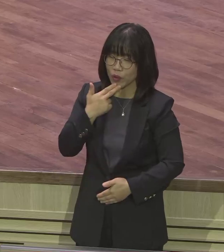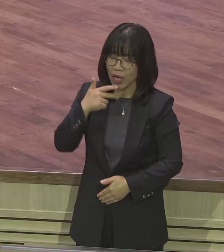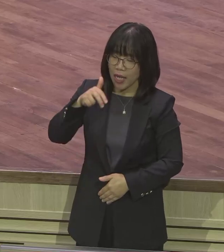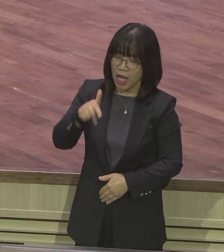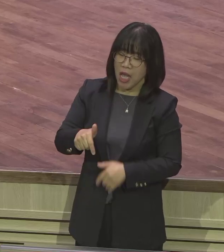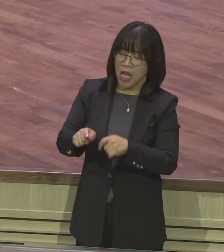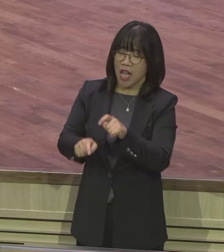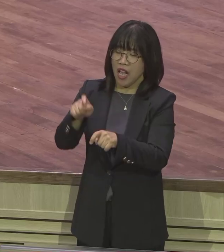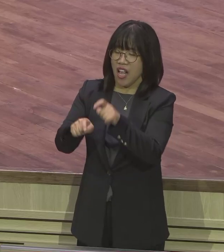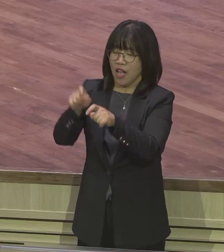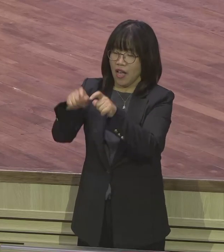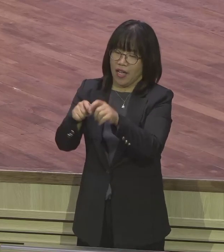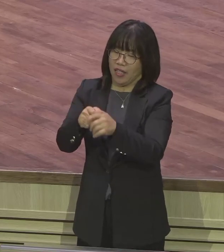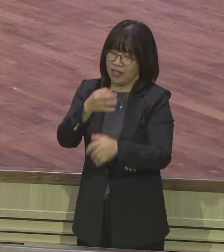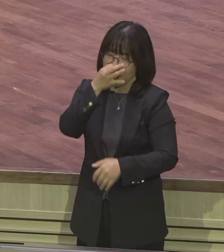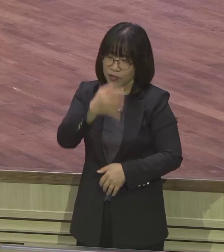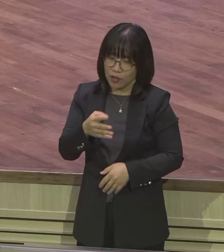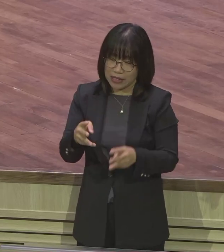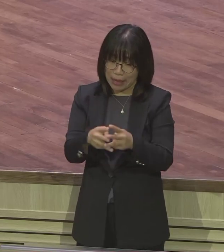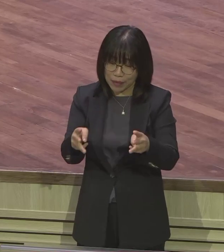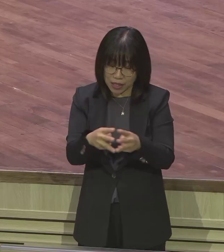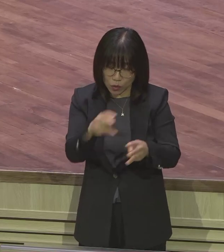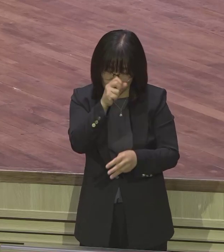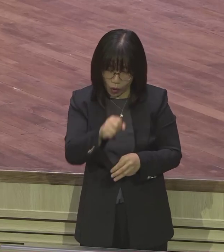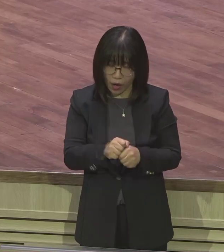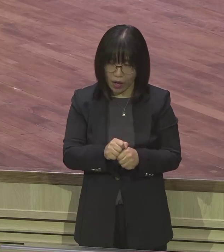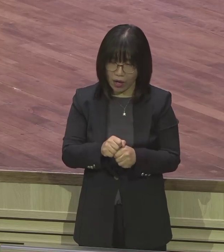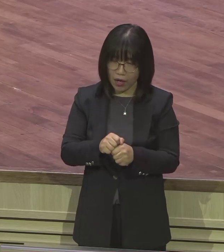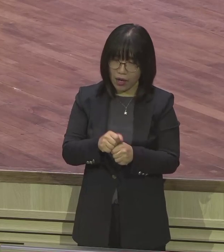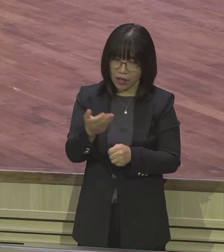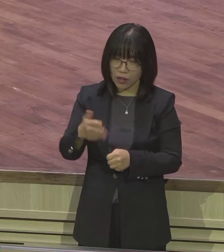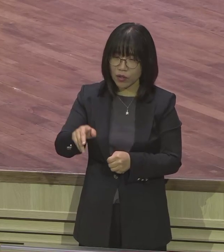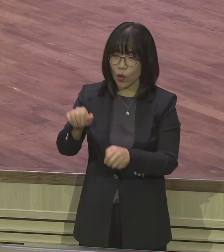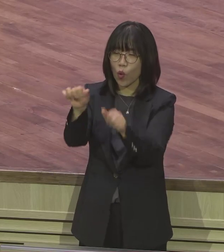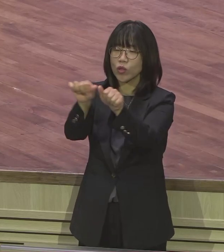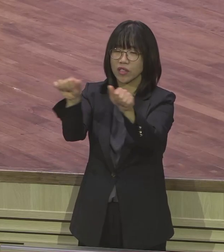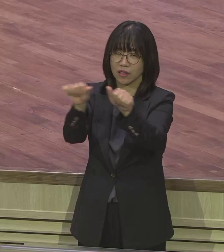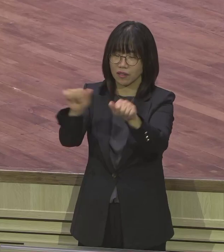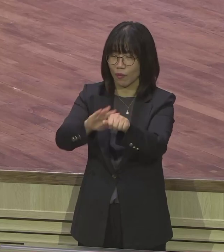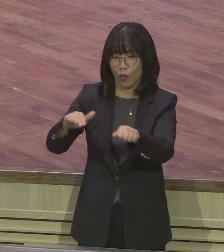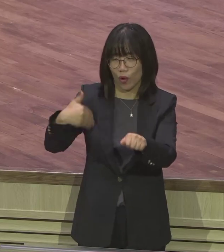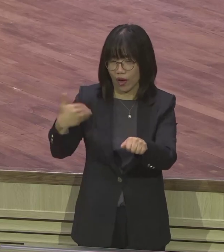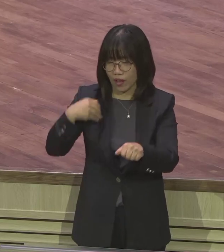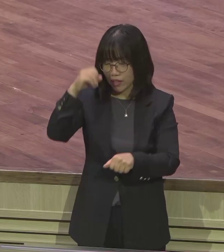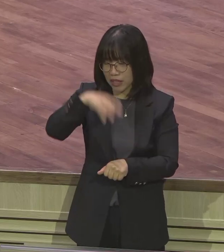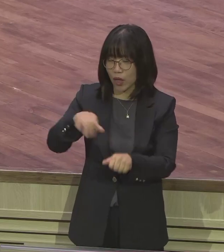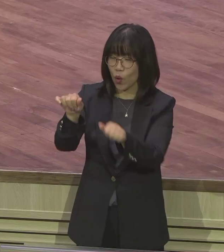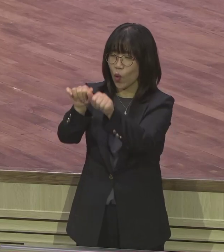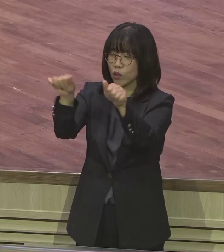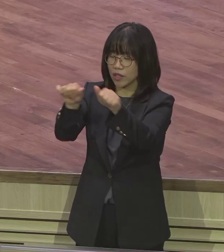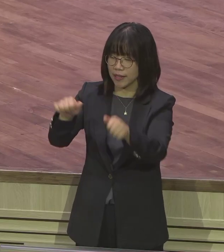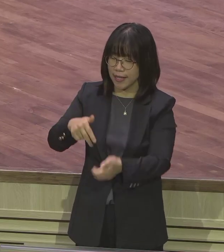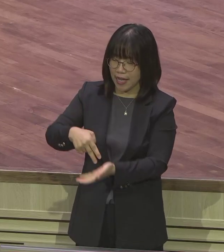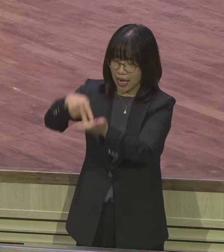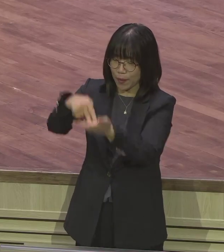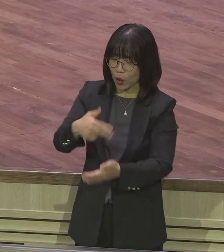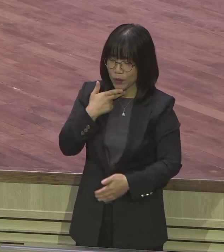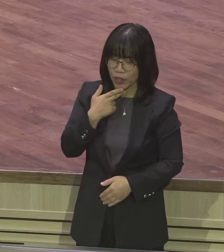3층까지는 봐줘도 4층 올라 안 간대. 내려오는데 다시 그것도 모르고 개척했다. 아무것도 모르고 천지를 모르고